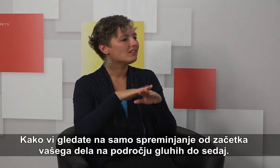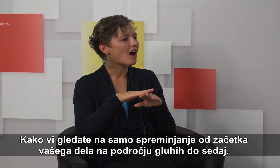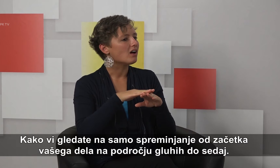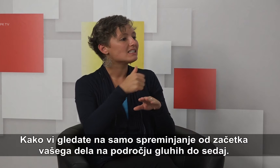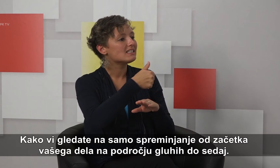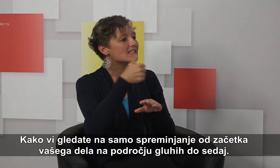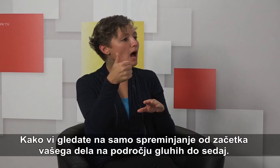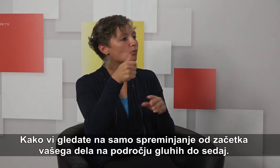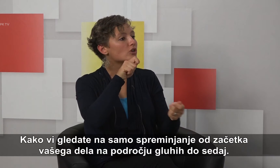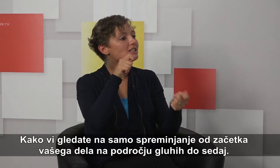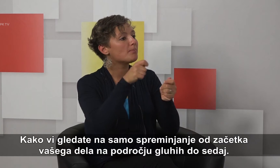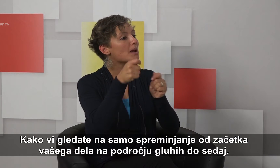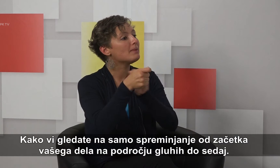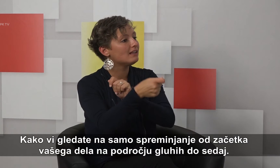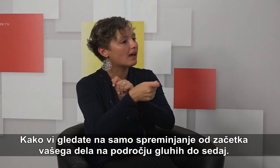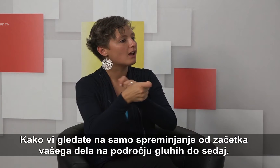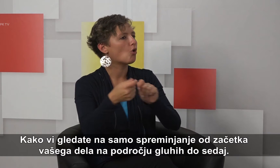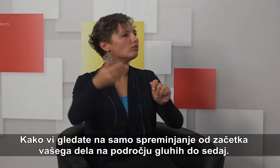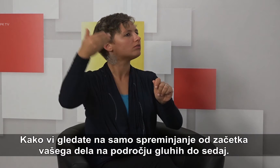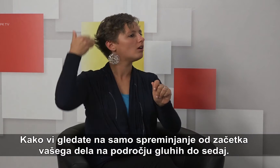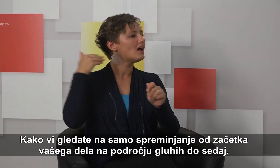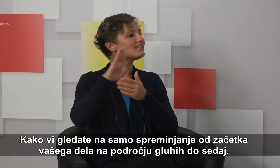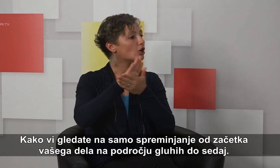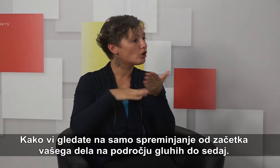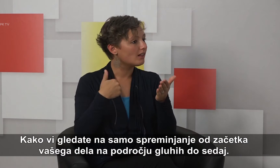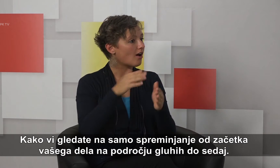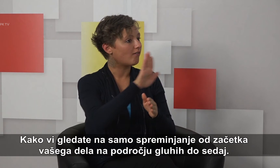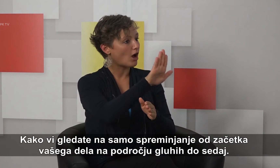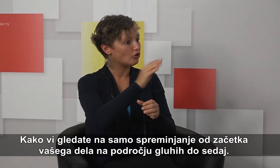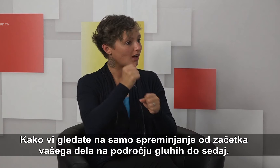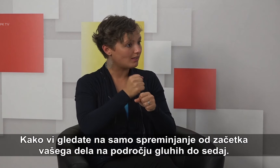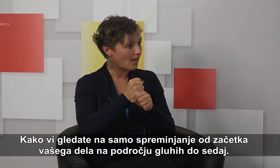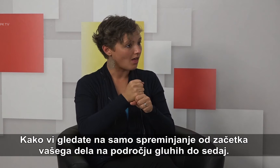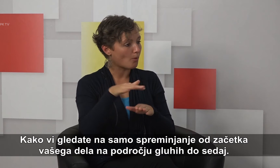gledate na samo spreminjanje od zašetka vašega dela na